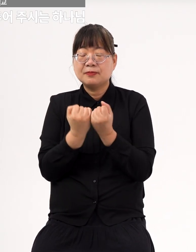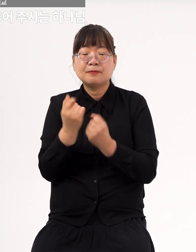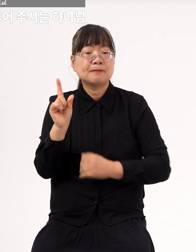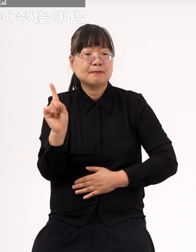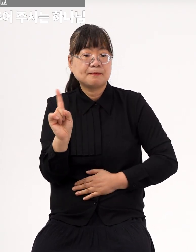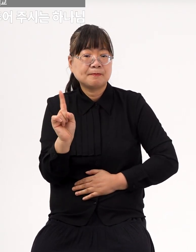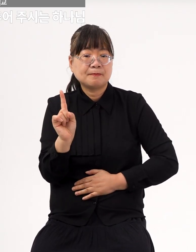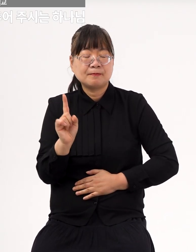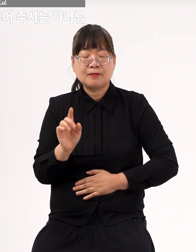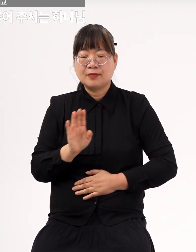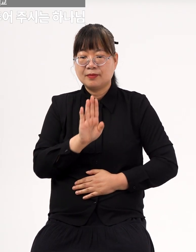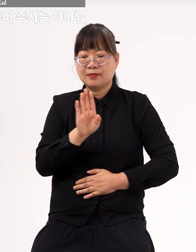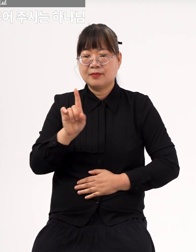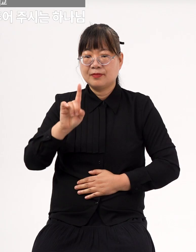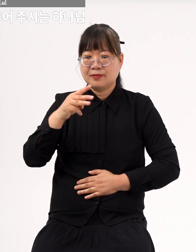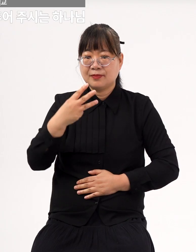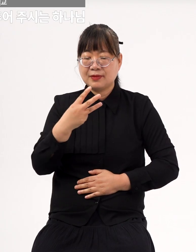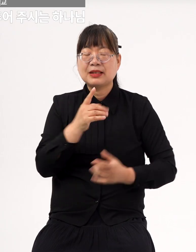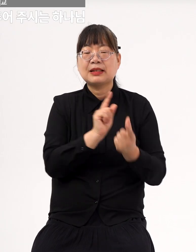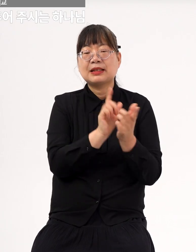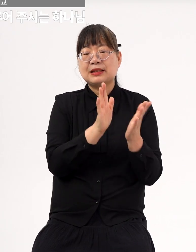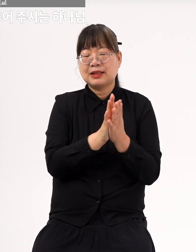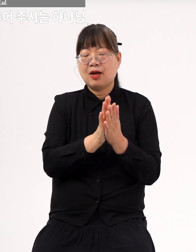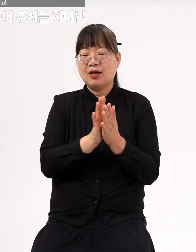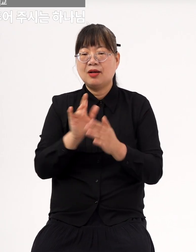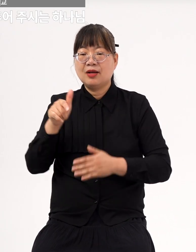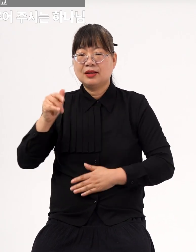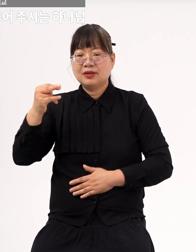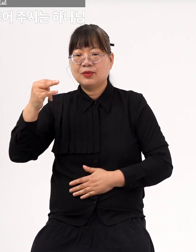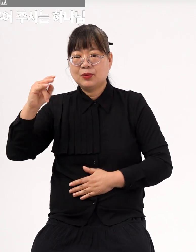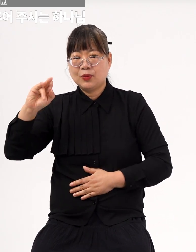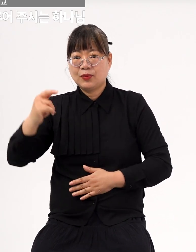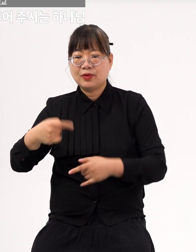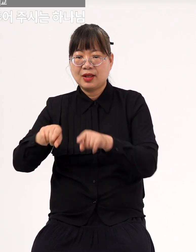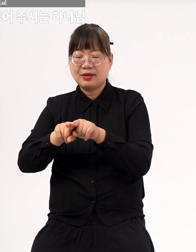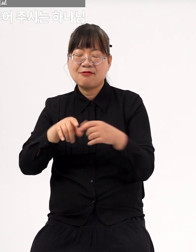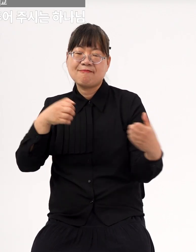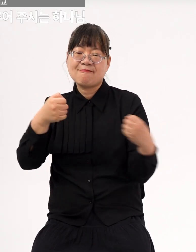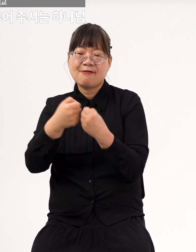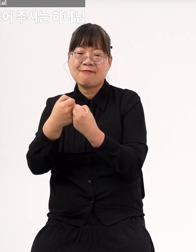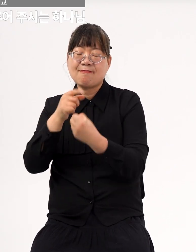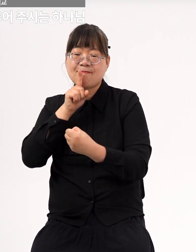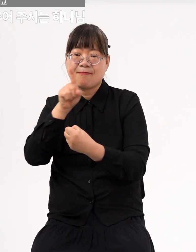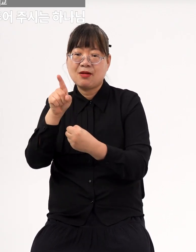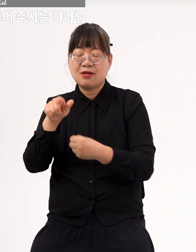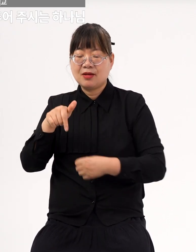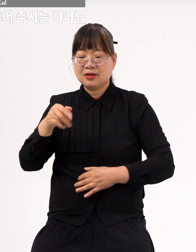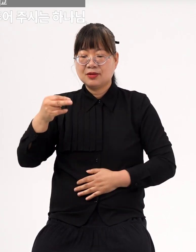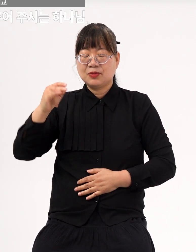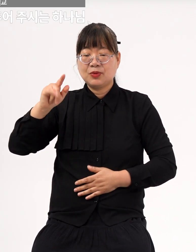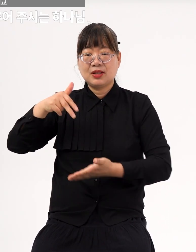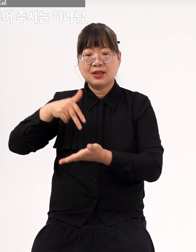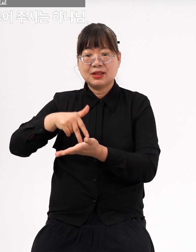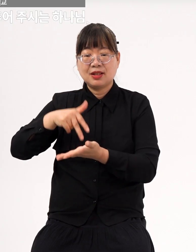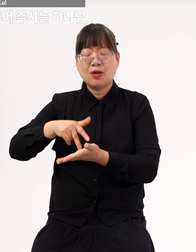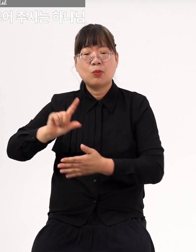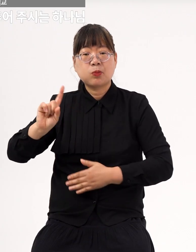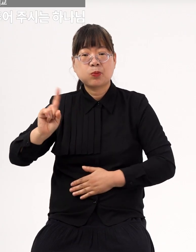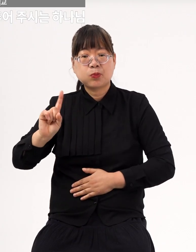성경이 바알이 기드온과 다툴 것이다. 그러니까 기드온의 입장에서는